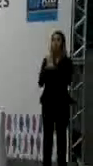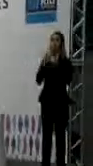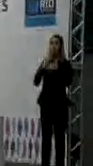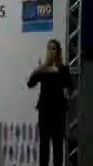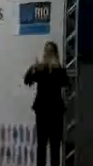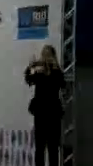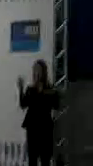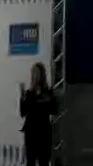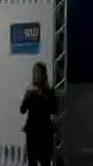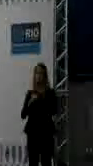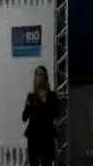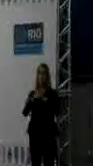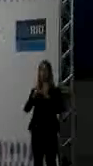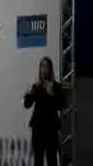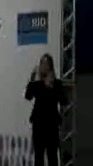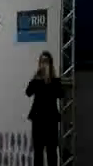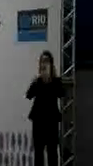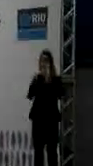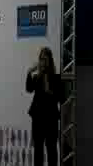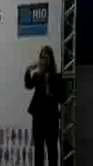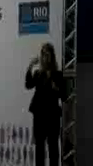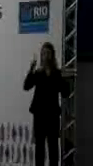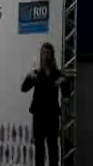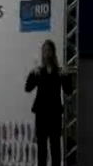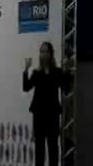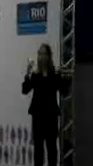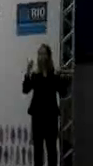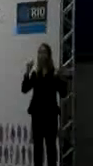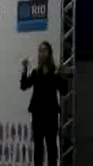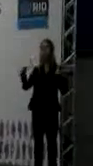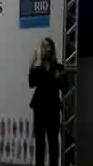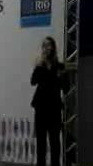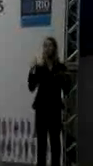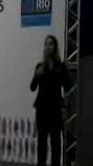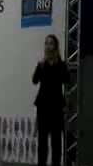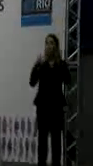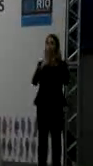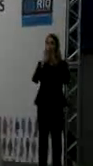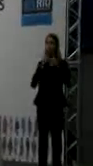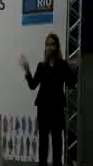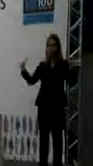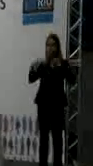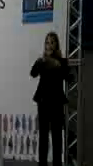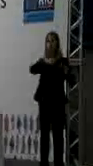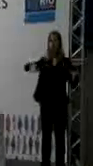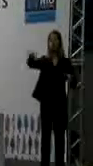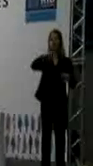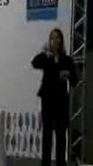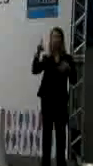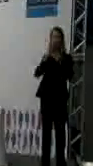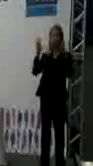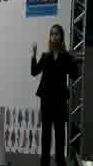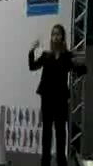Né? E o terceiro aspecto que eu ouvi dizer aqui é a conquista de um espaço permanente onde esse diálogo